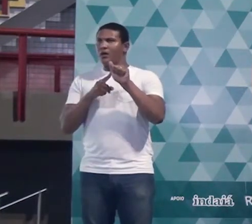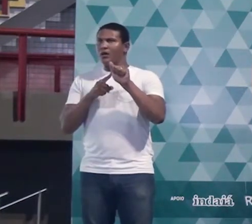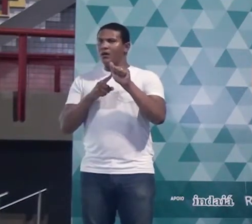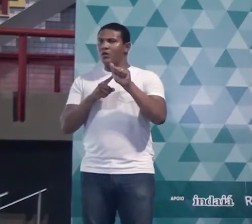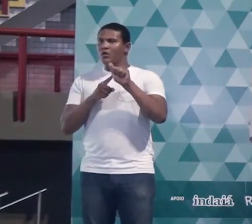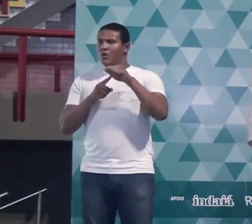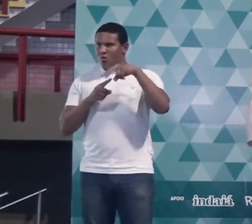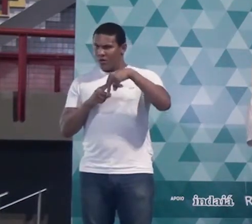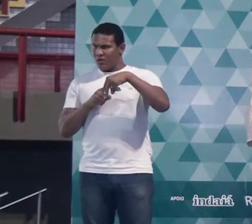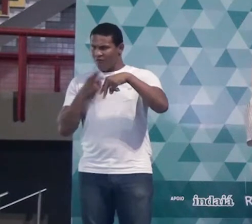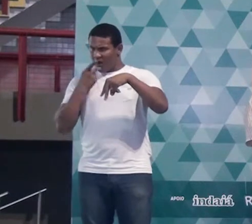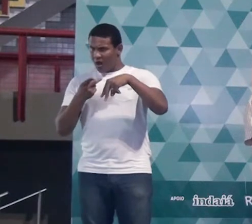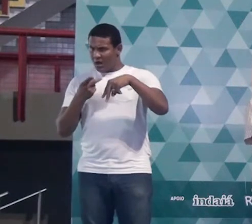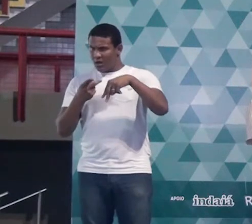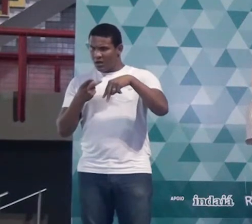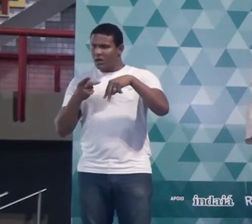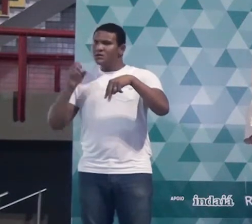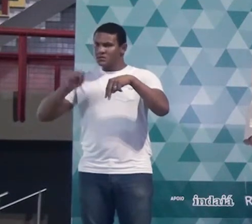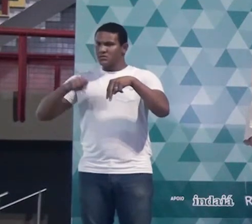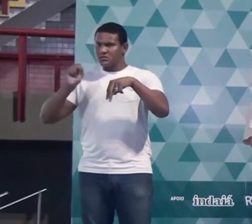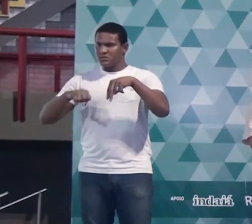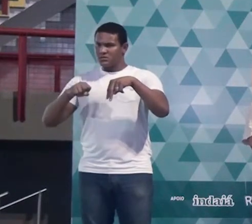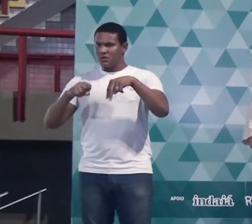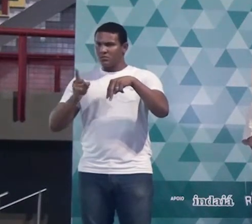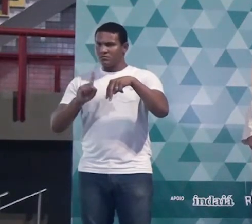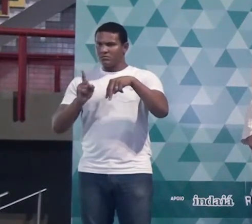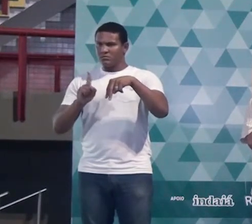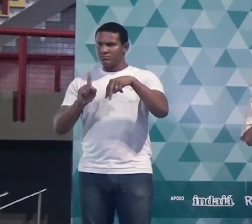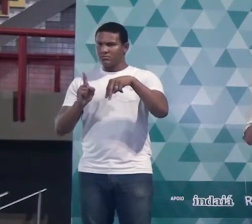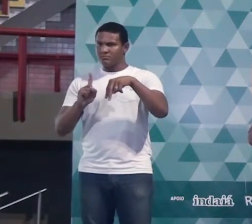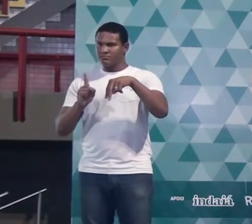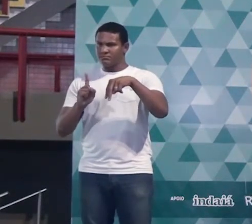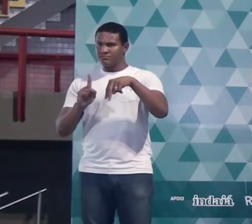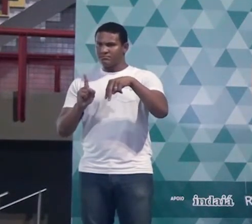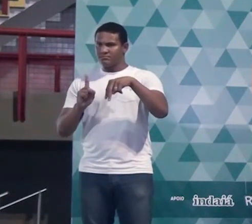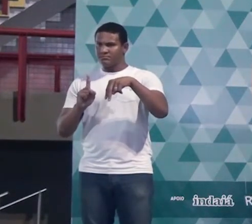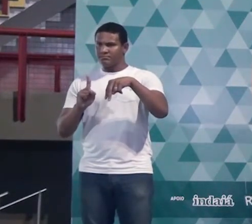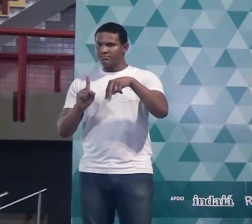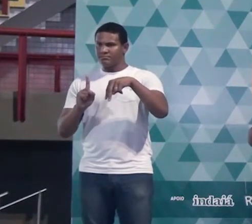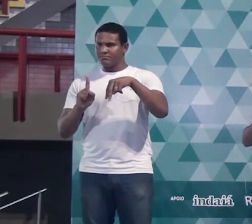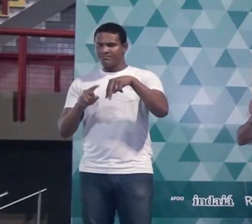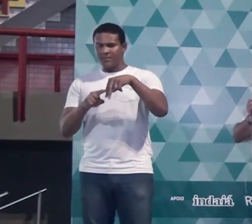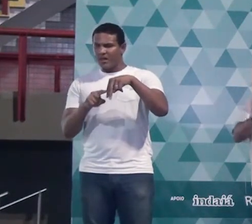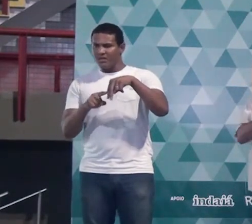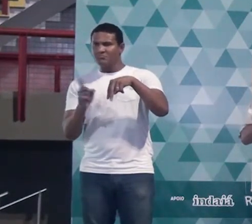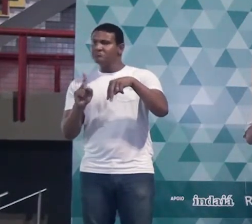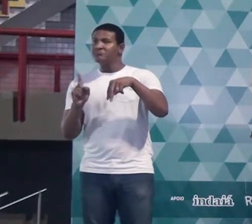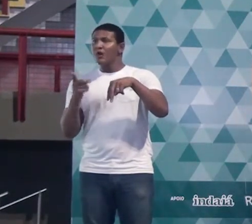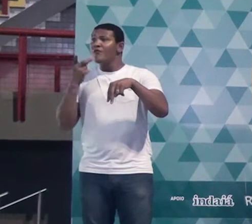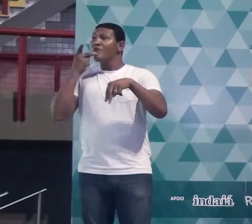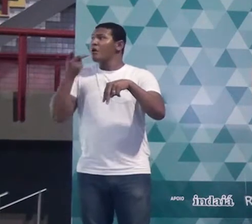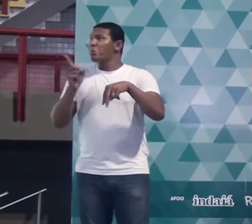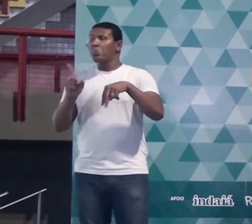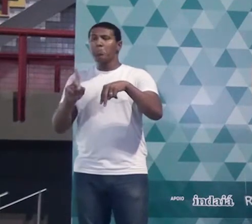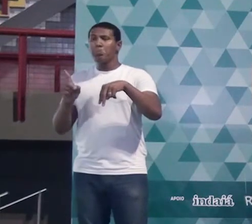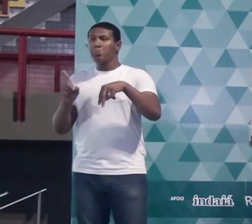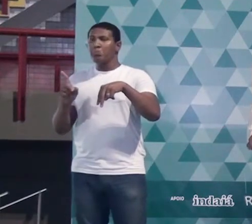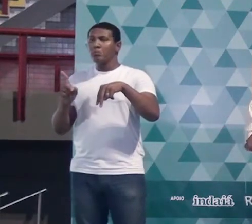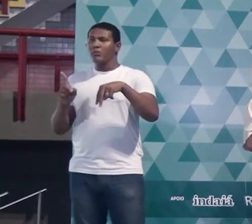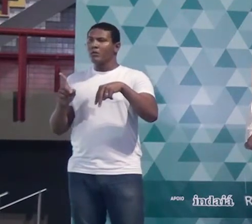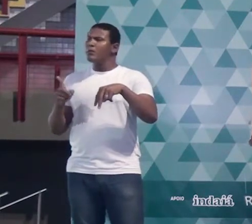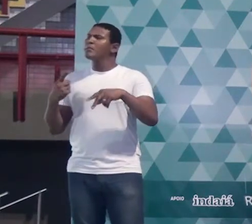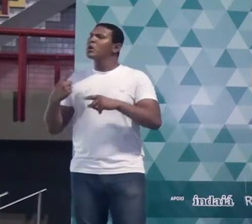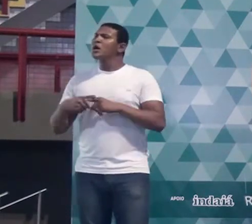O N é pronunciado, sim ou não? É o escambau. Esse N não é pronunciado. Pois